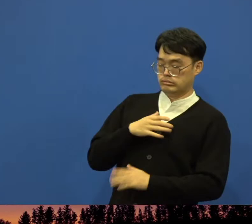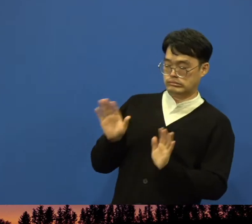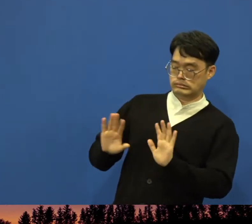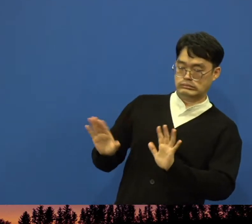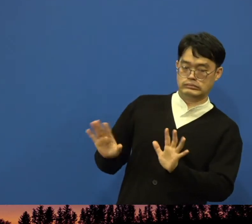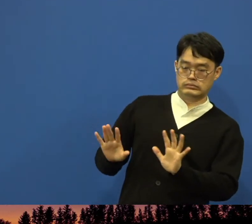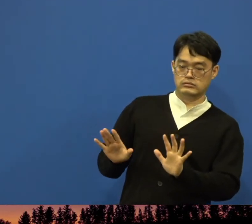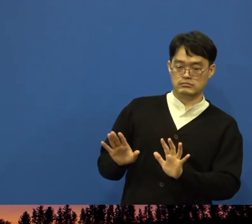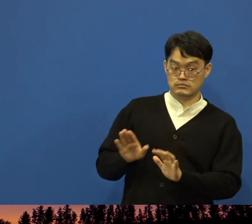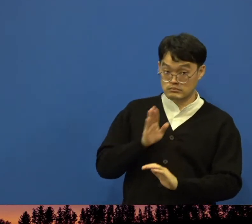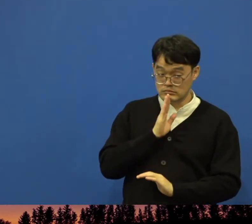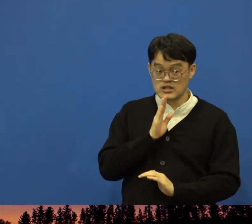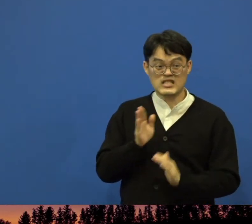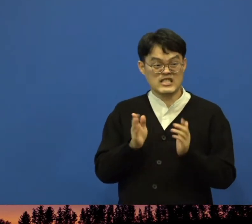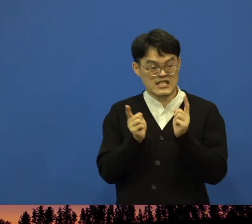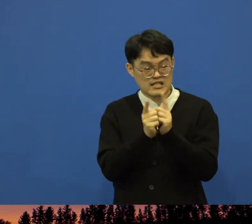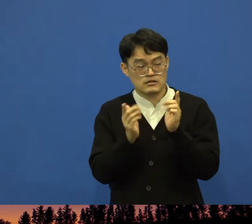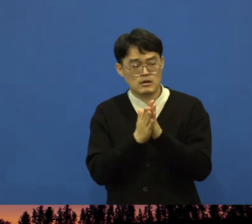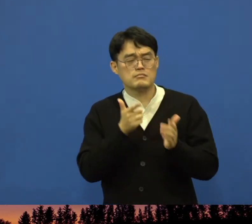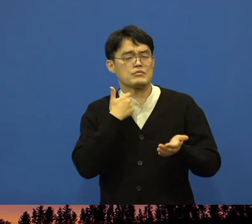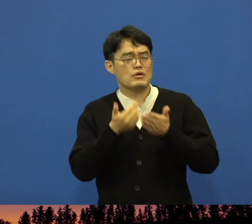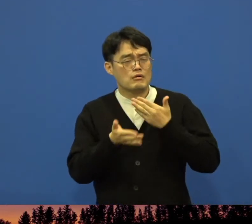내가 경험해보지 않아도